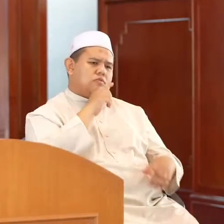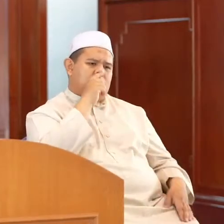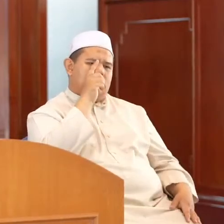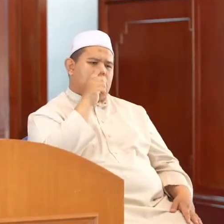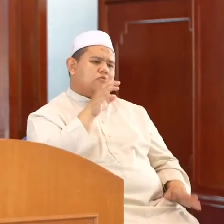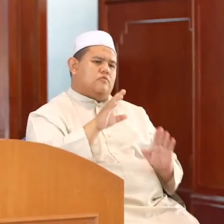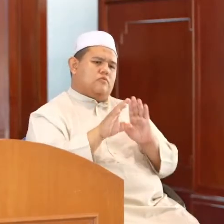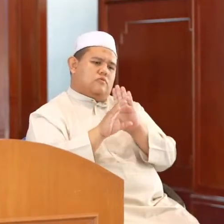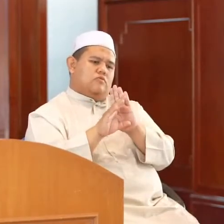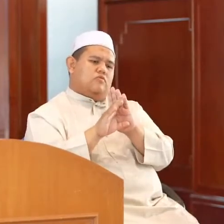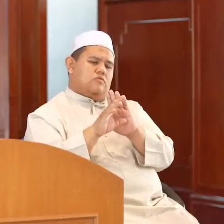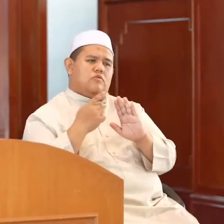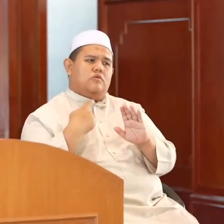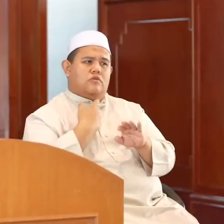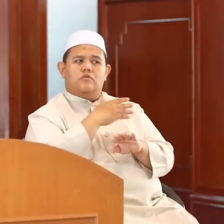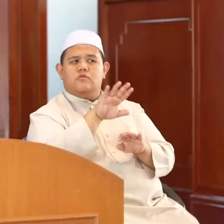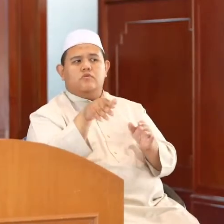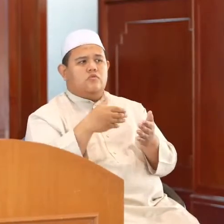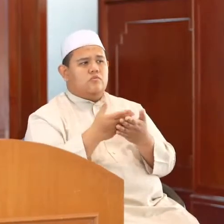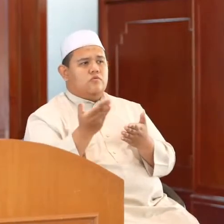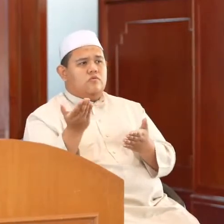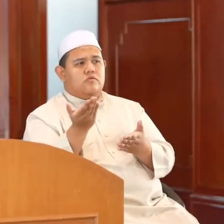Saya contoh kita semua ni.